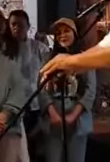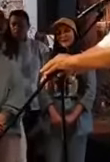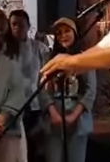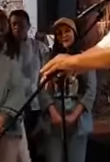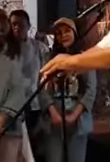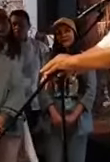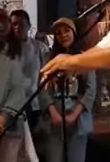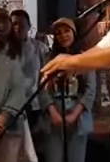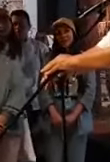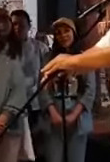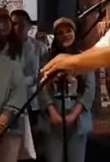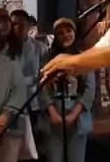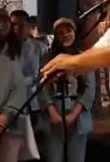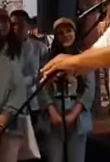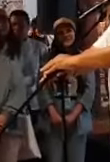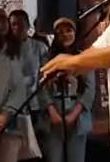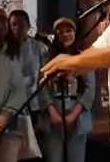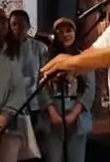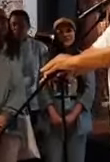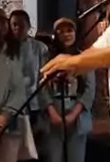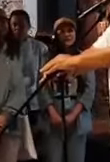Kayaknya sih kalau lihat